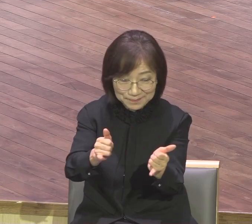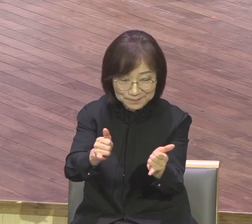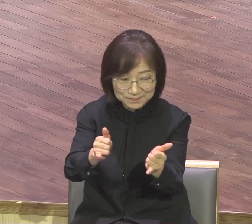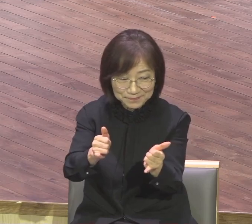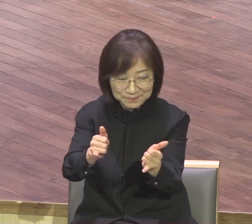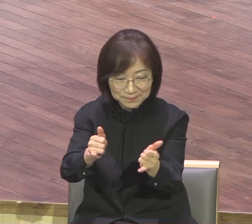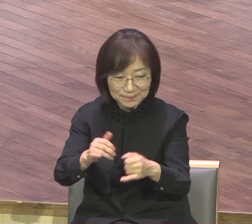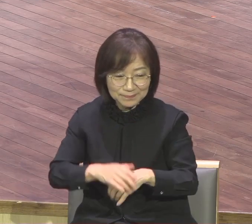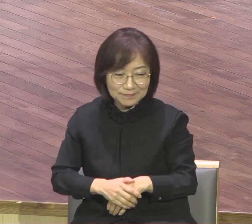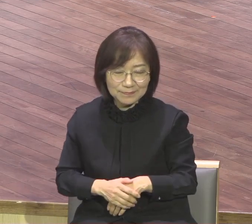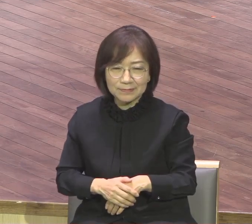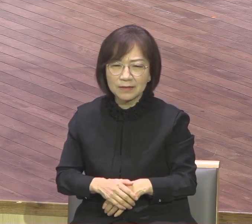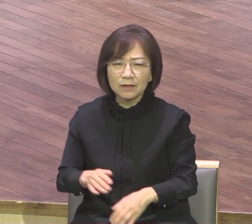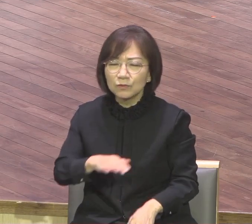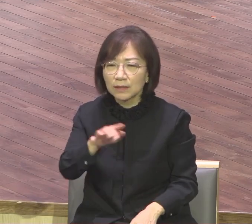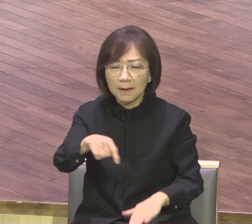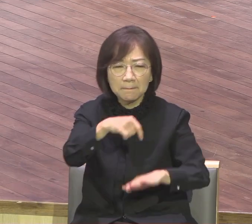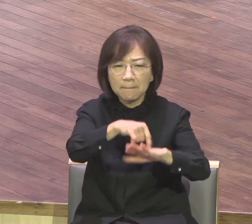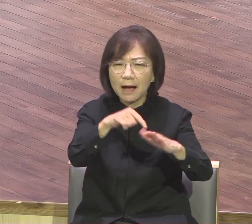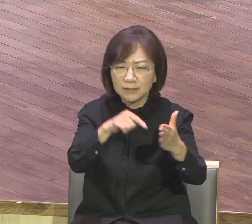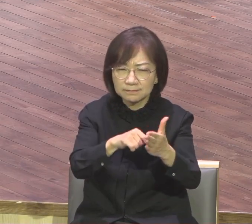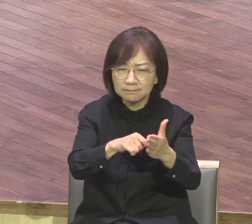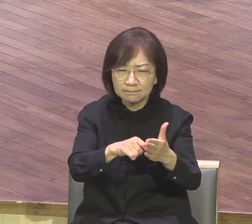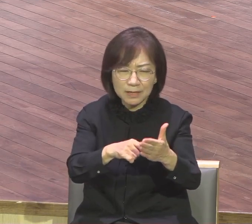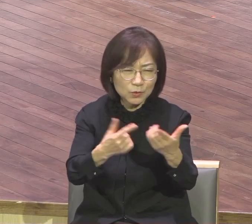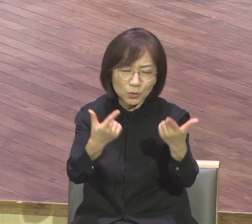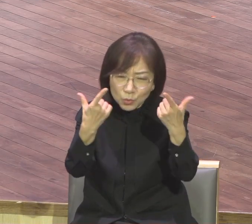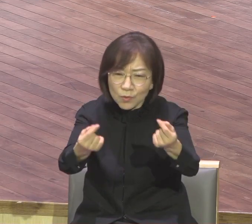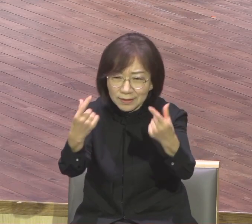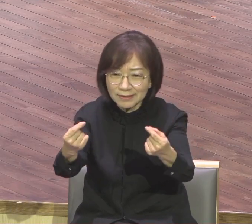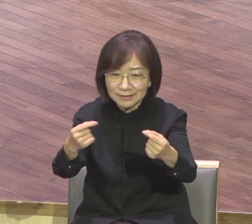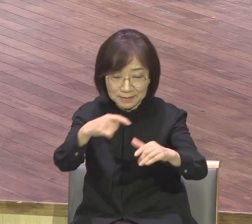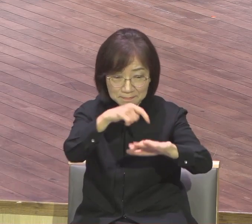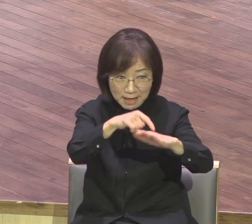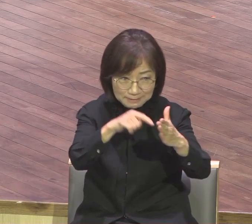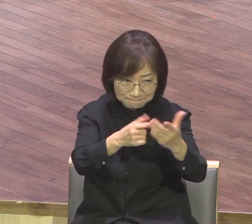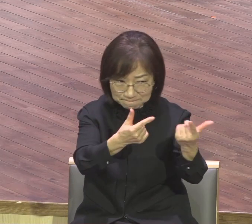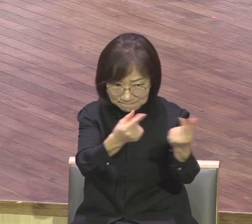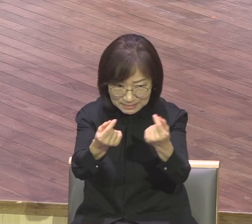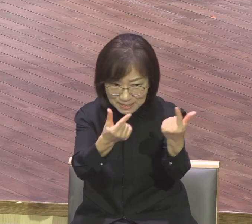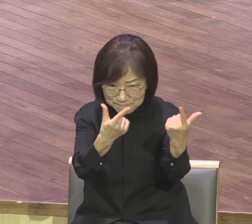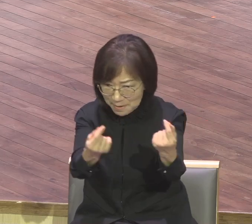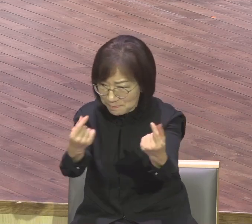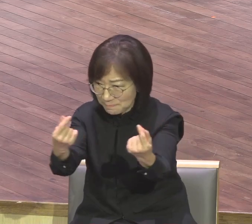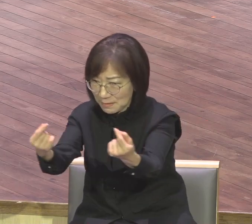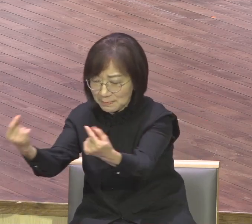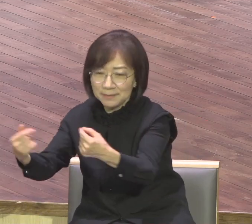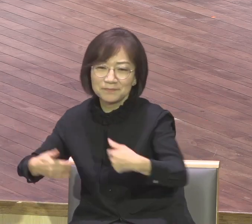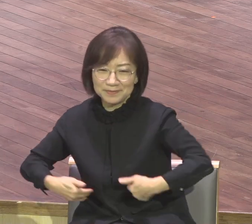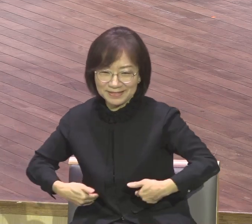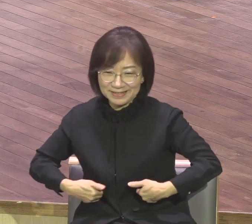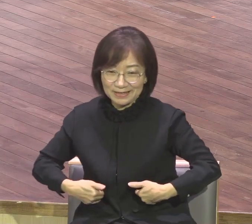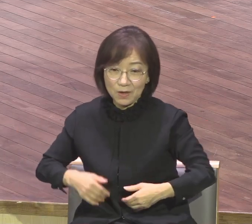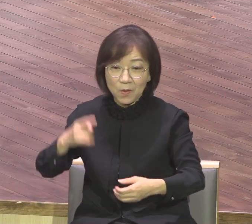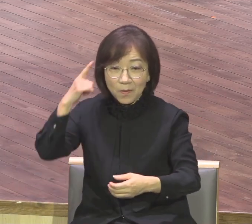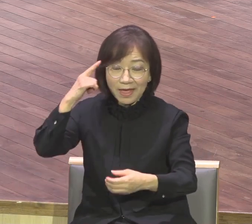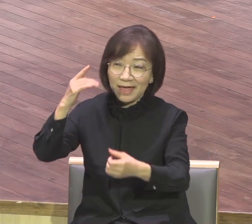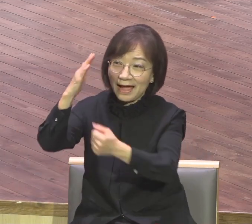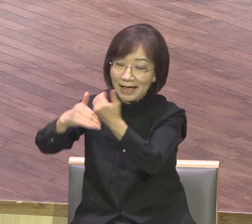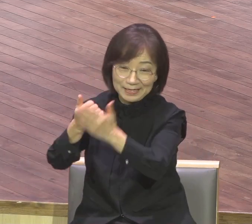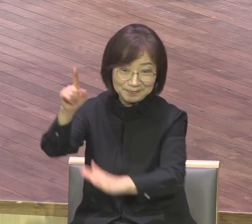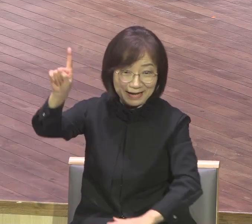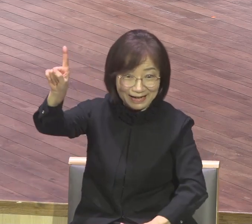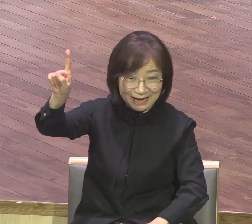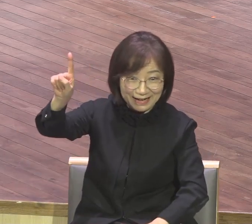같은 마음을 품어야 된다고 강조하고 있어요. Está diciendo que tenemos que tener todo el mismo sentir en Cristo. 한 하나님 모시고 한